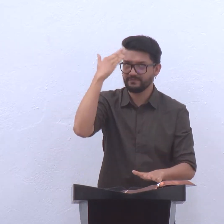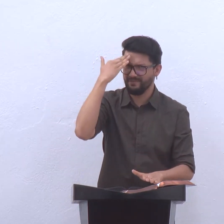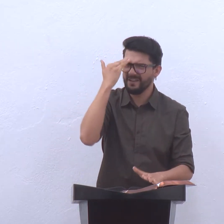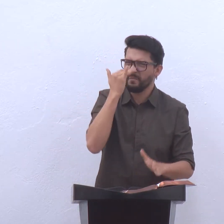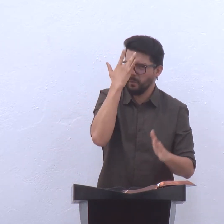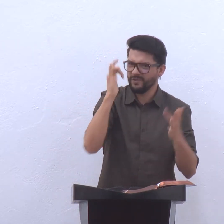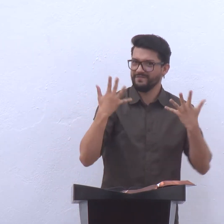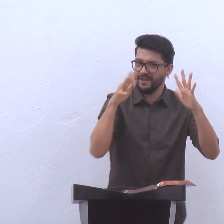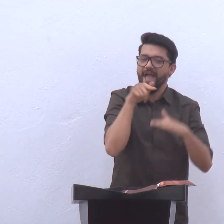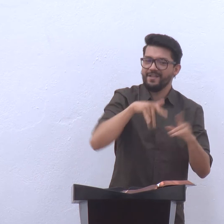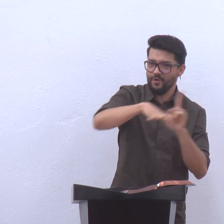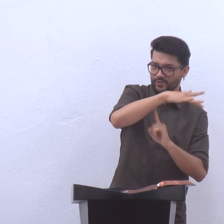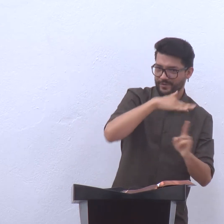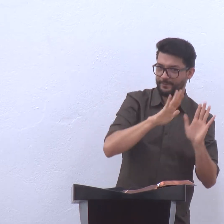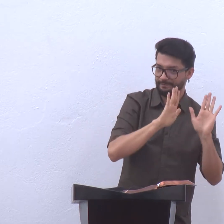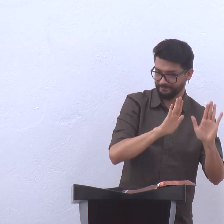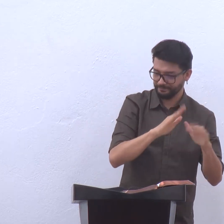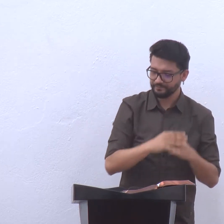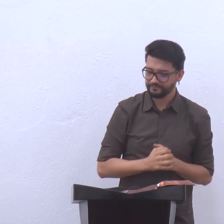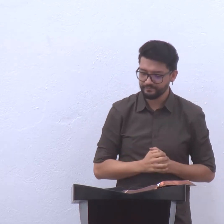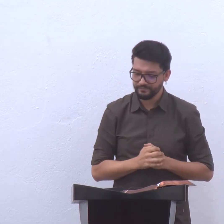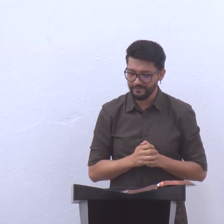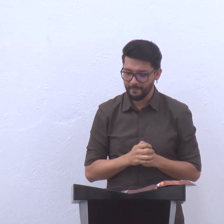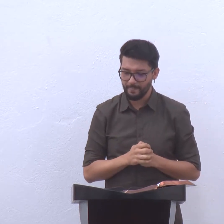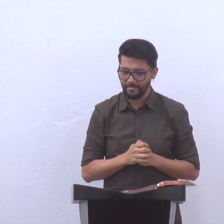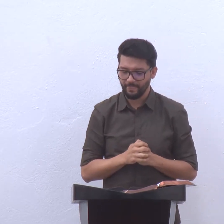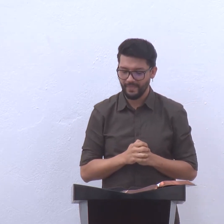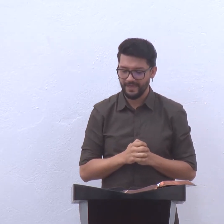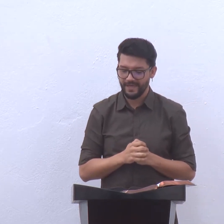su manantial. Los judíos lo sabían.